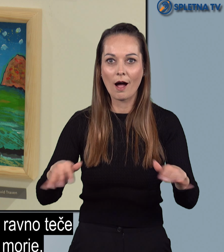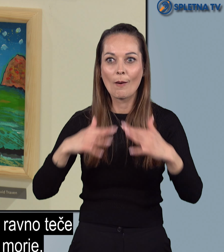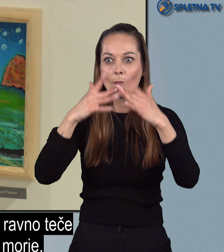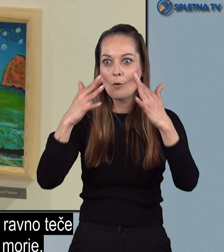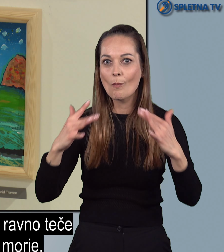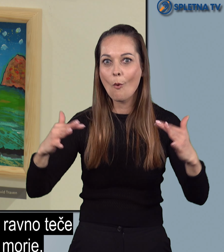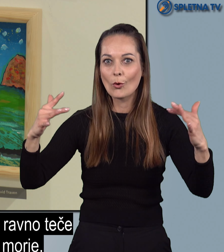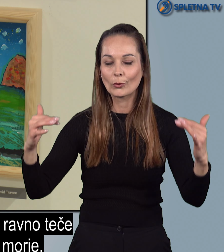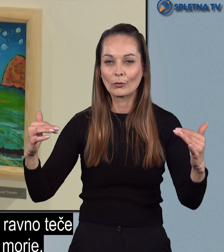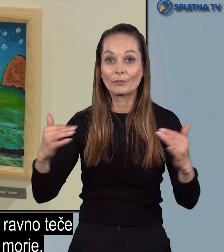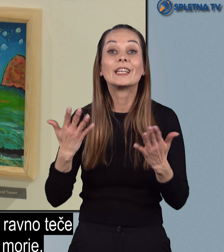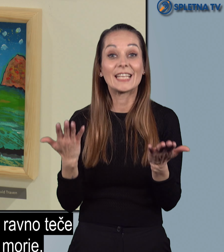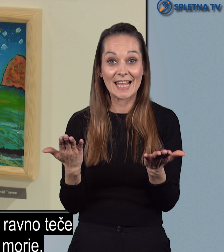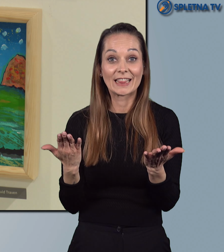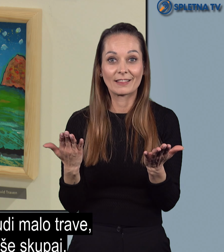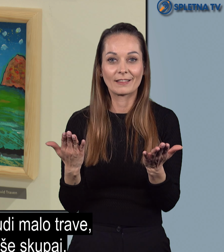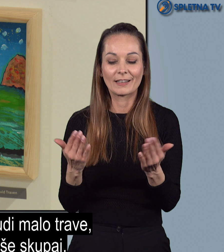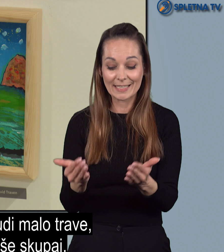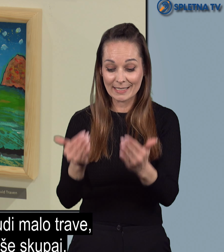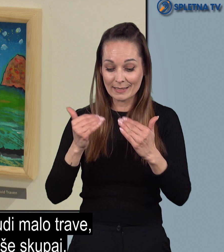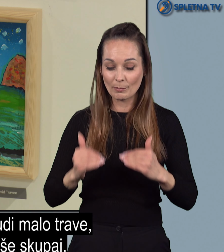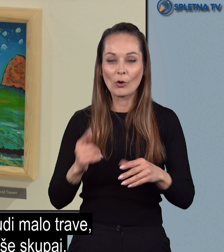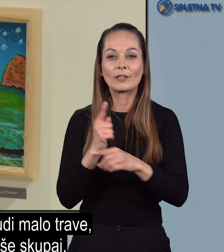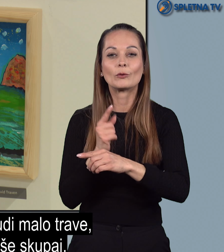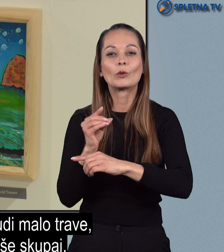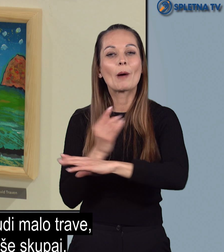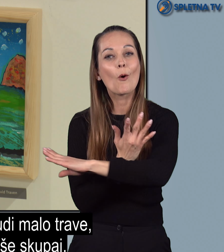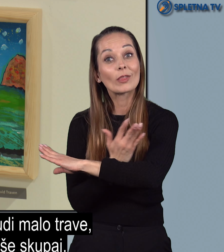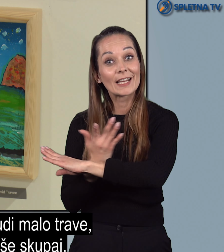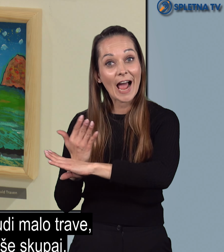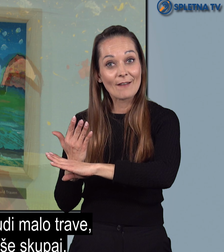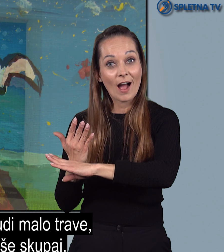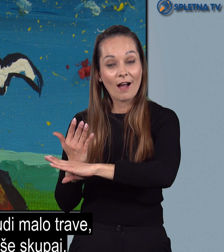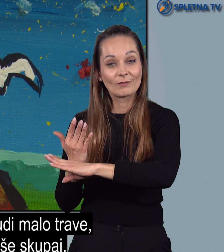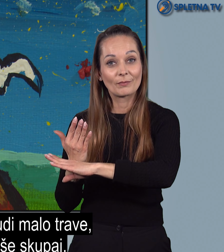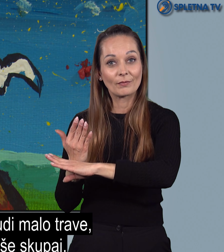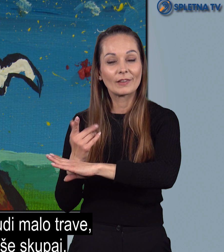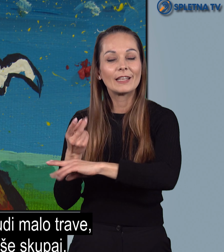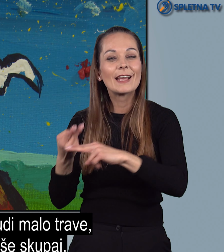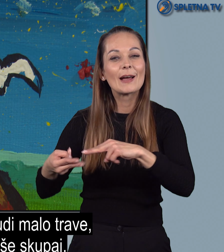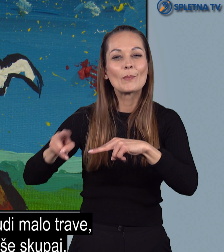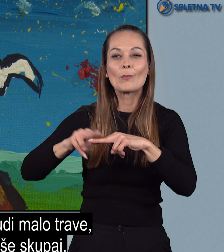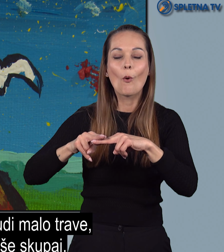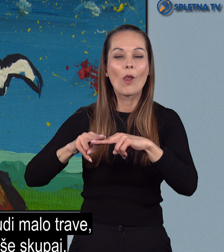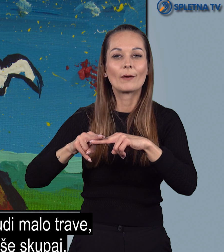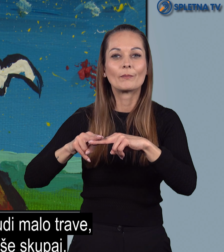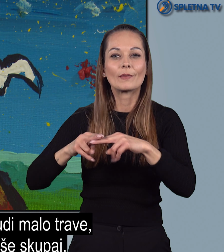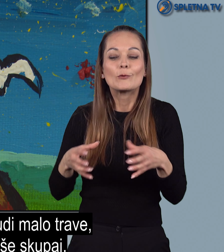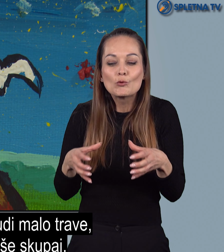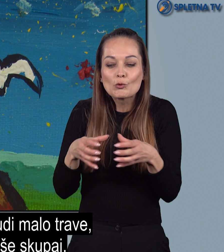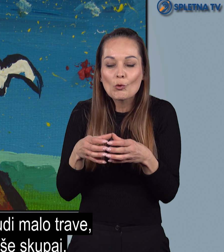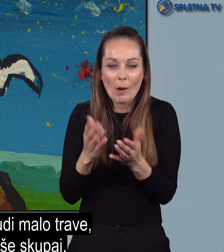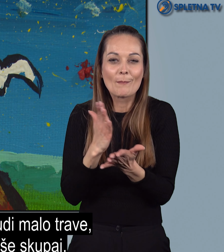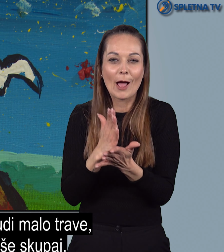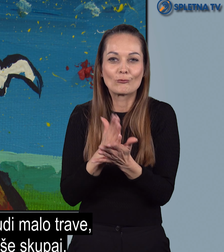morju. In spod je tudi malo trava, ki je bolj